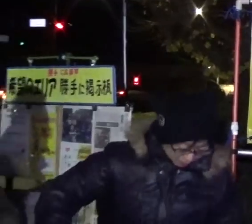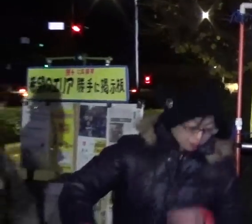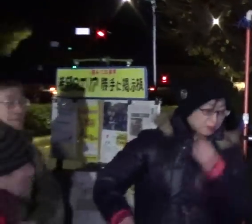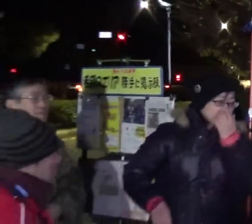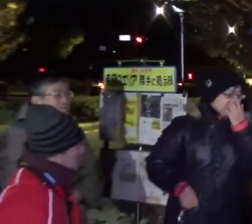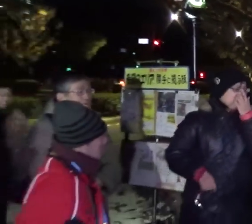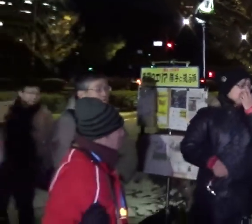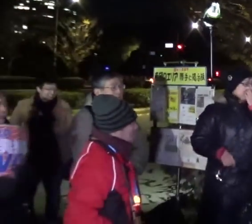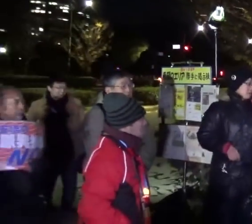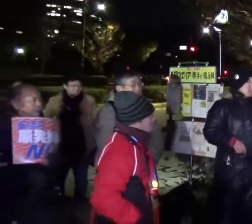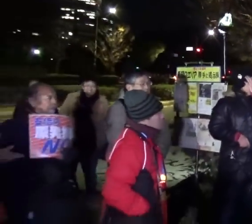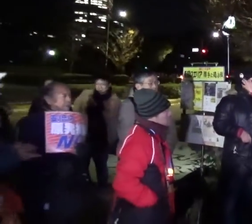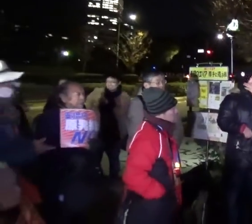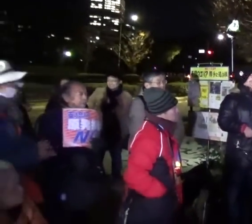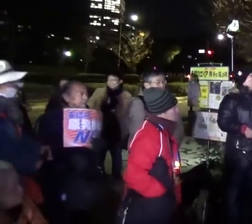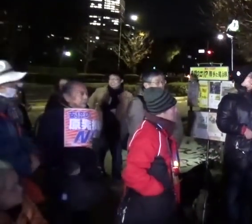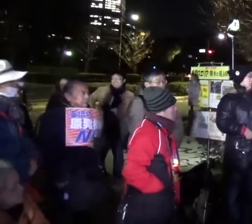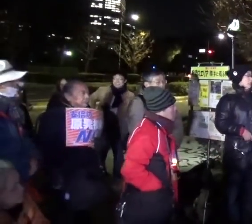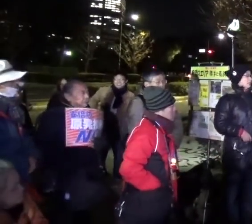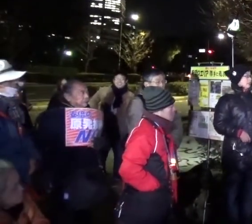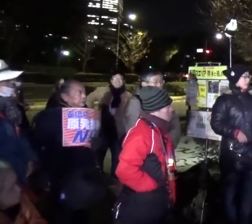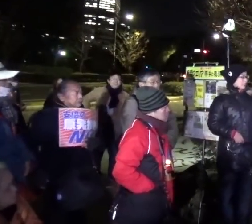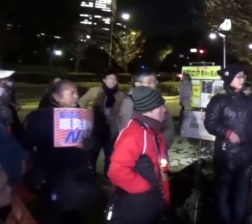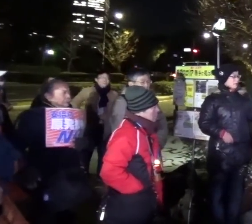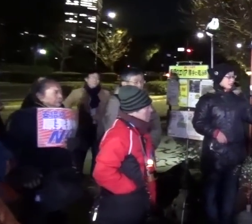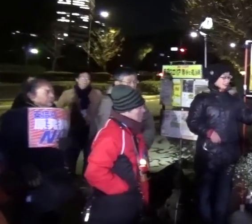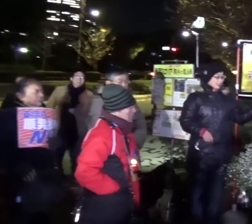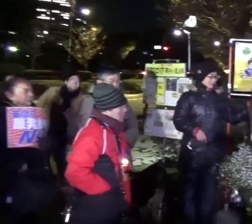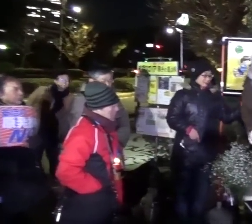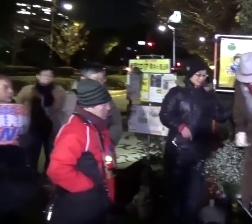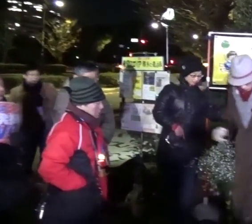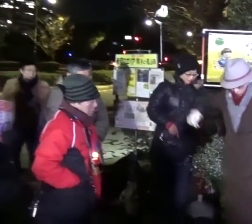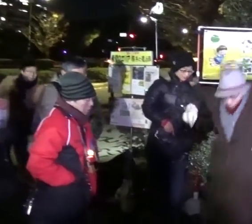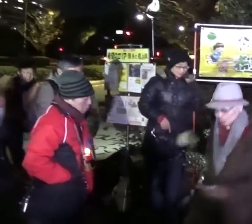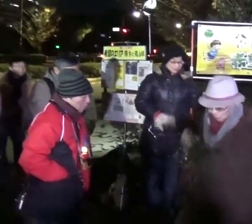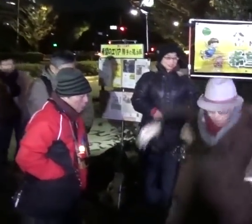ありがとうございました。石山さんでした。